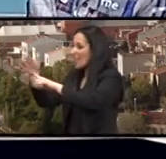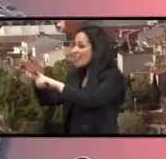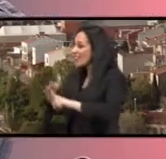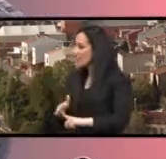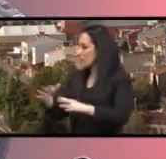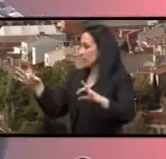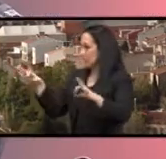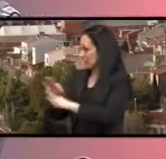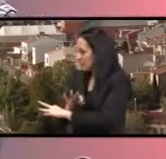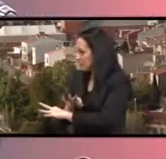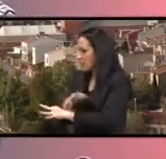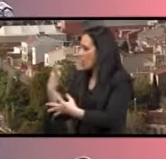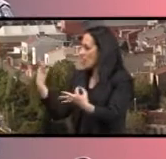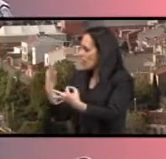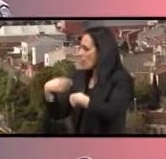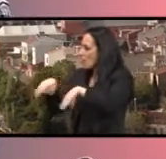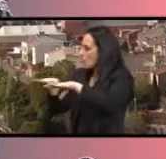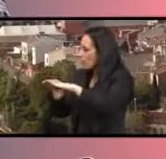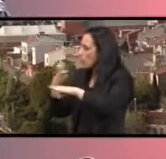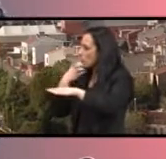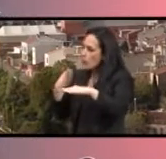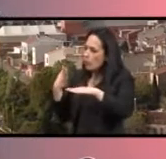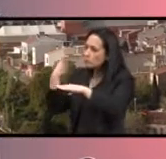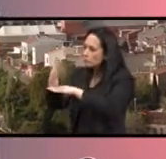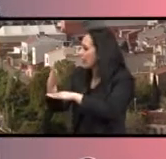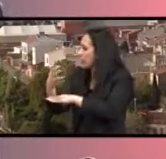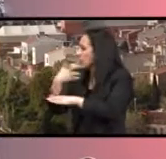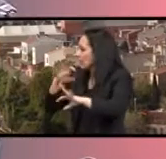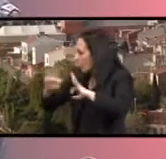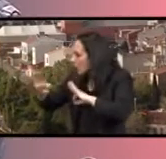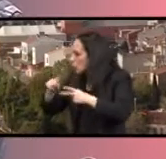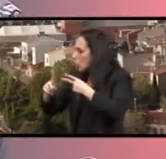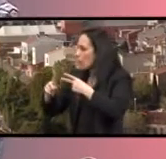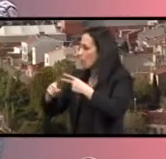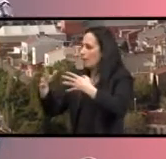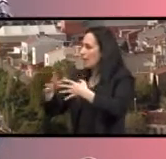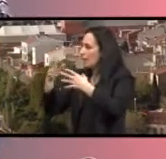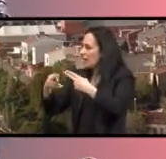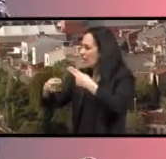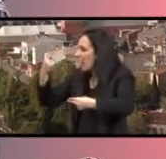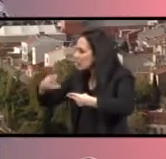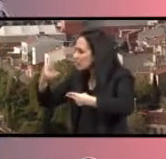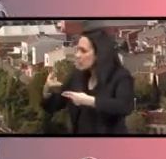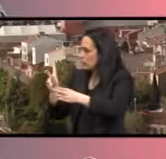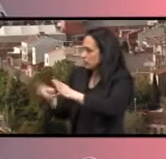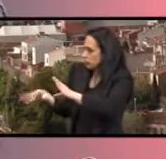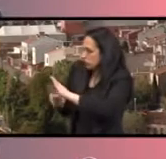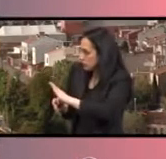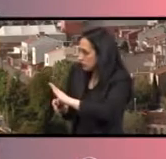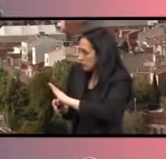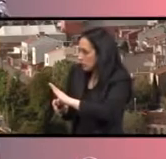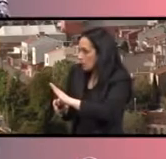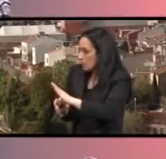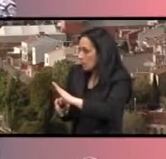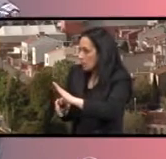agafar l'autobús, el taxi, anar al teatre, anar al metge, anar a qualsevol lloc. Si tenim qualsevol impediment, sigui del qui sigui, que no ens deixa, ens